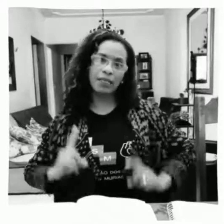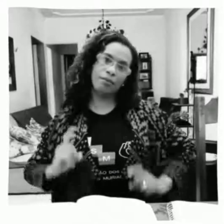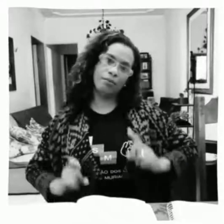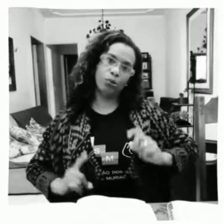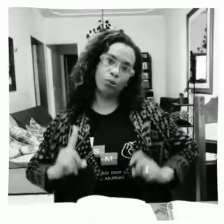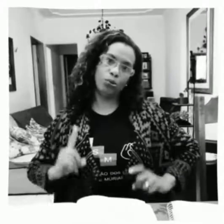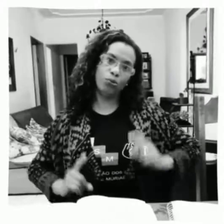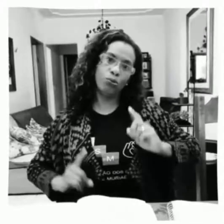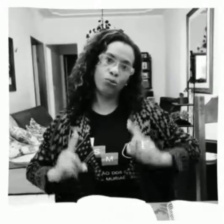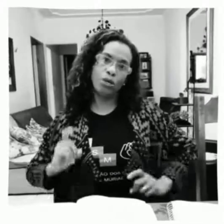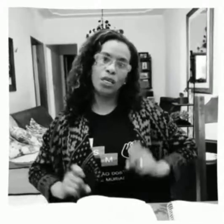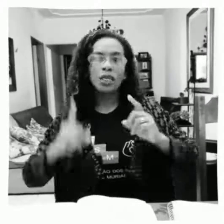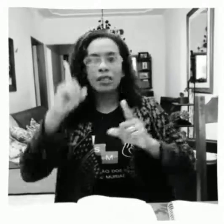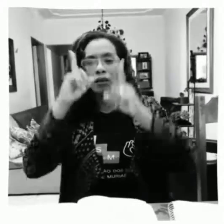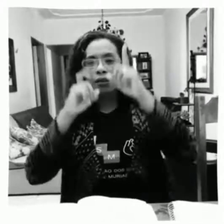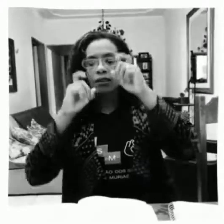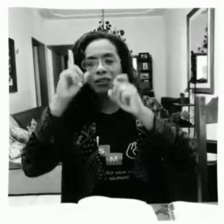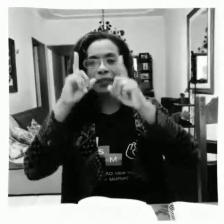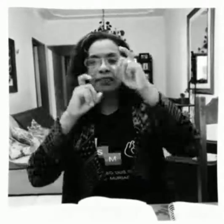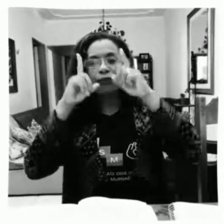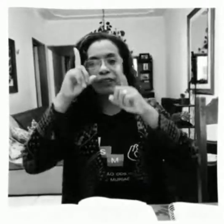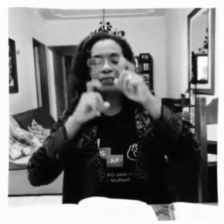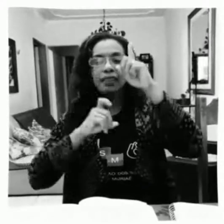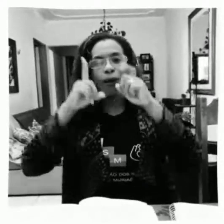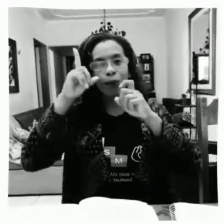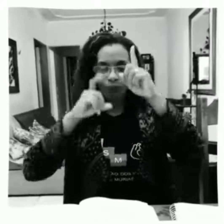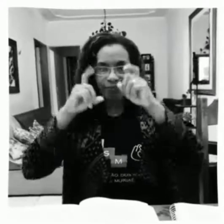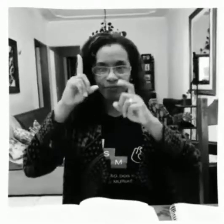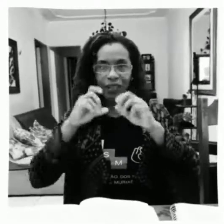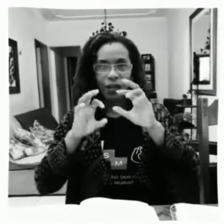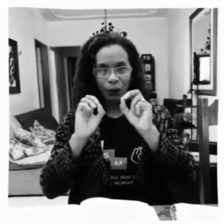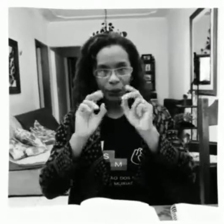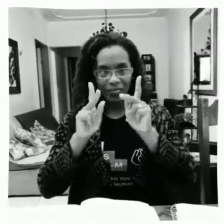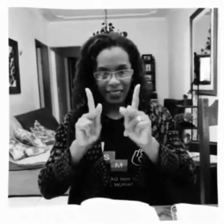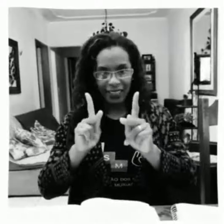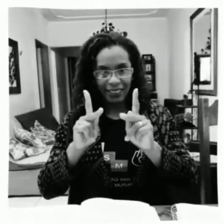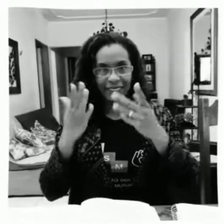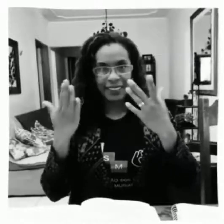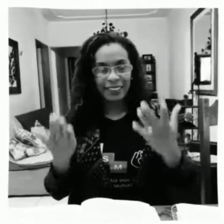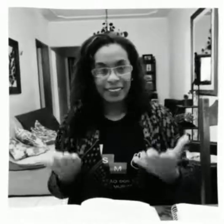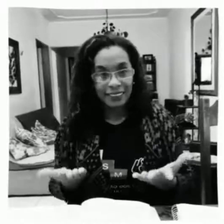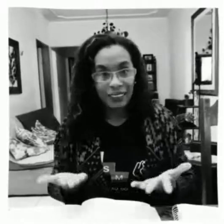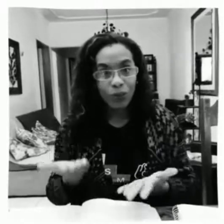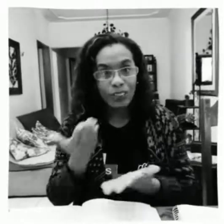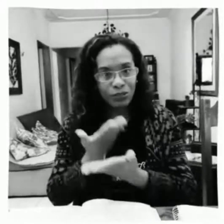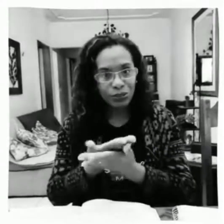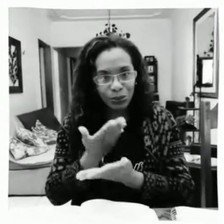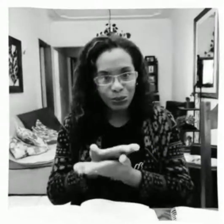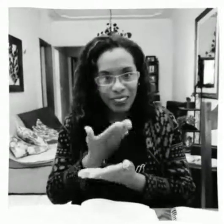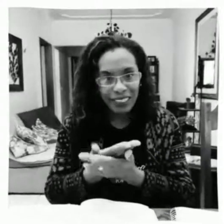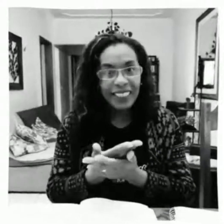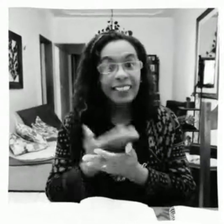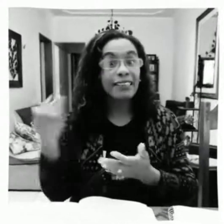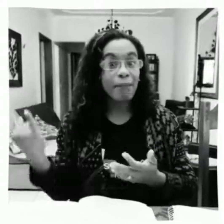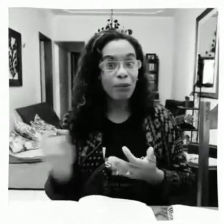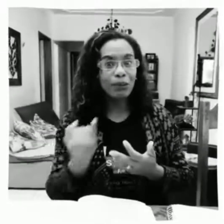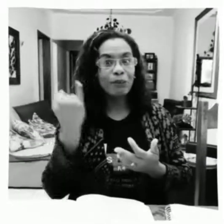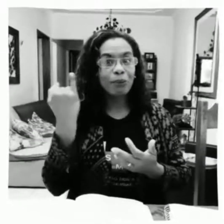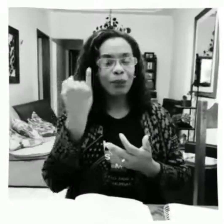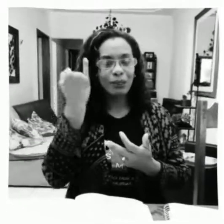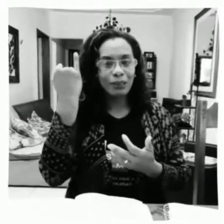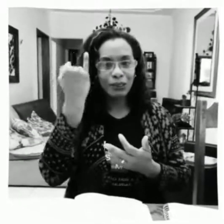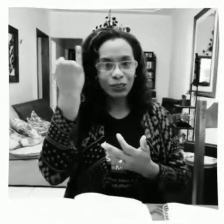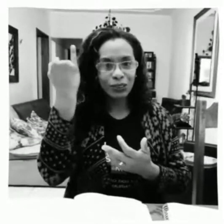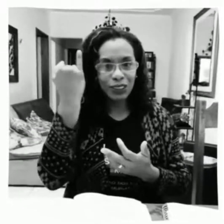para aqui, o tronco, e expressão facial, ok? Então, estudem, isso é